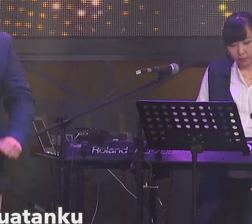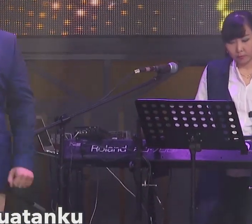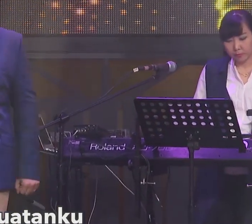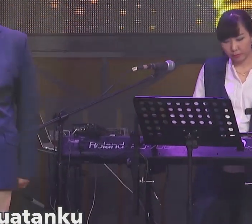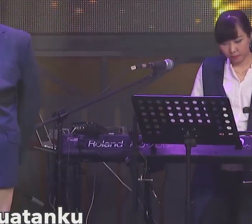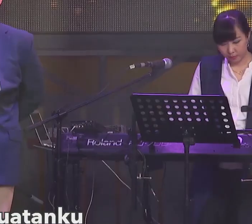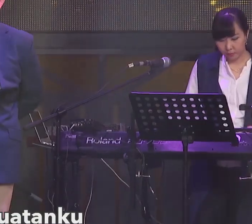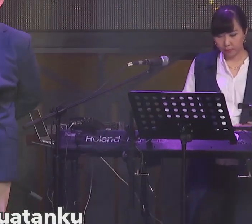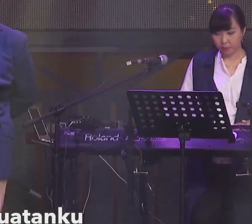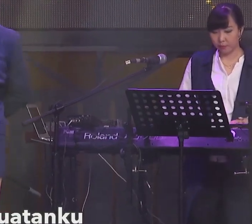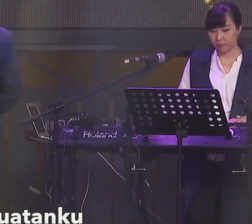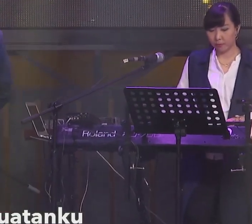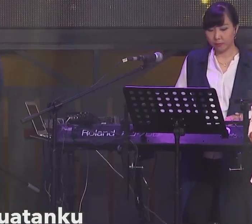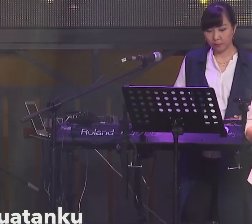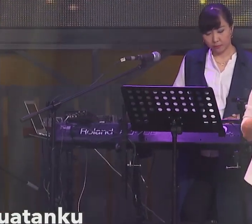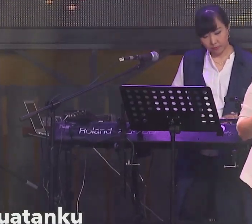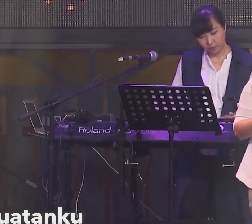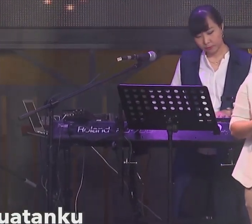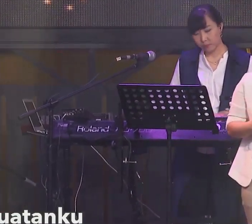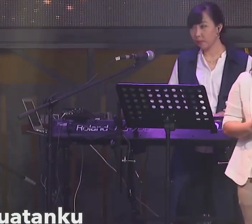Kaulah Tuhan,